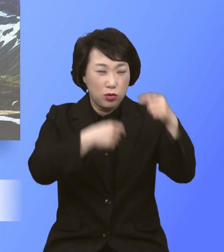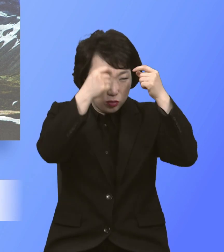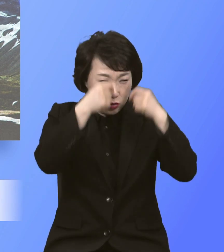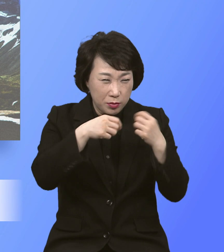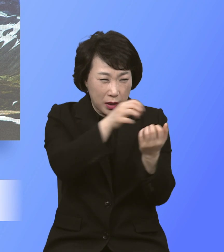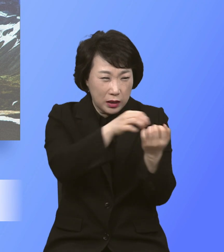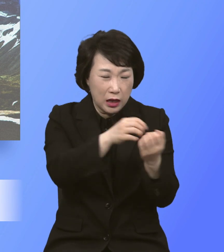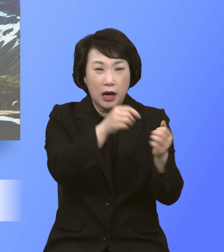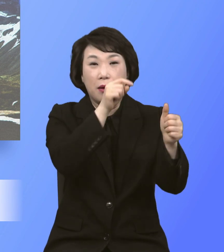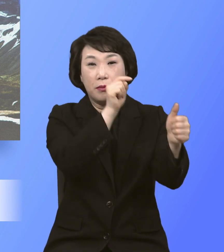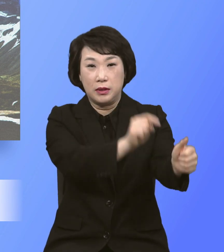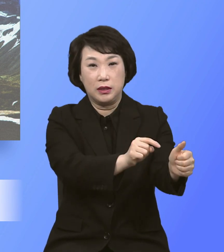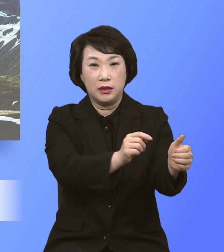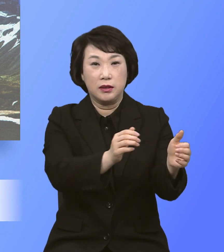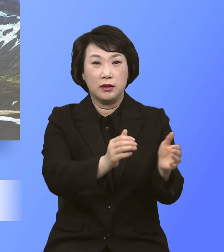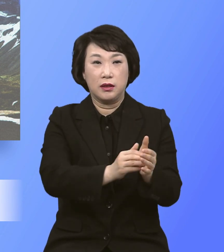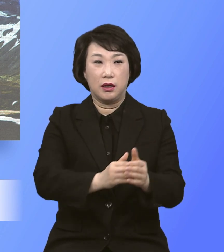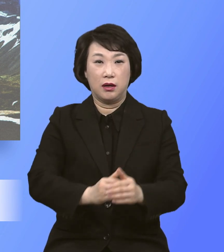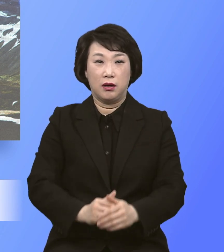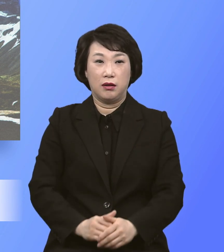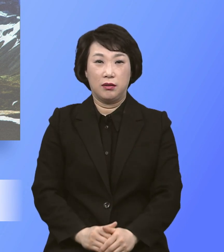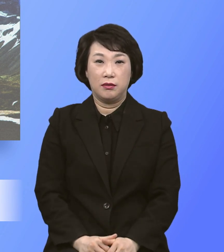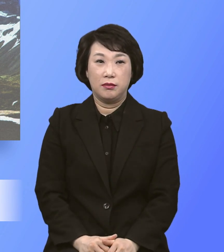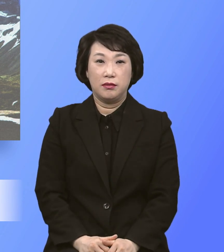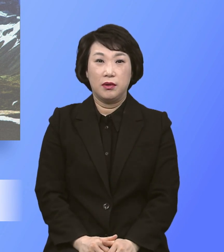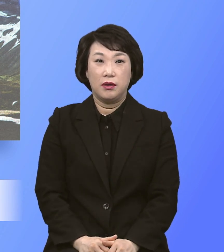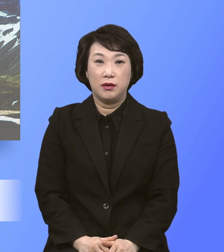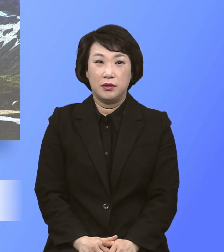울며 이를감이 있게 될 것이다.